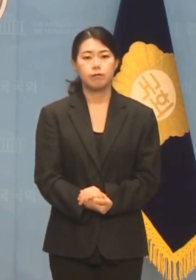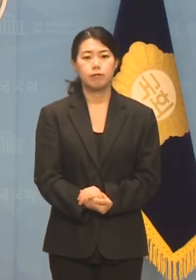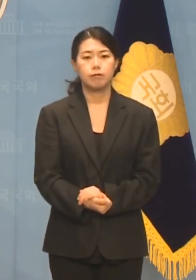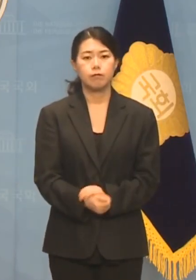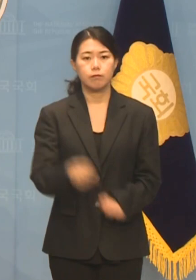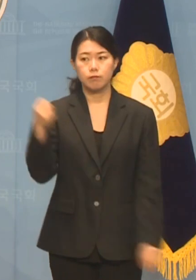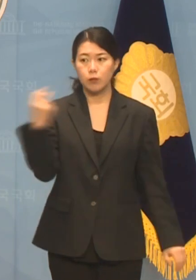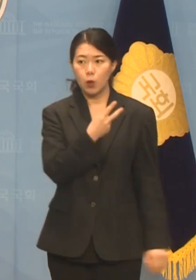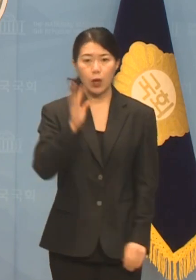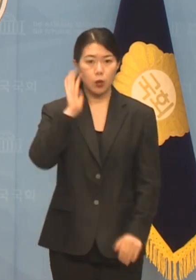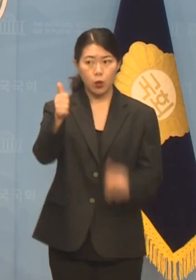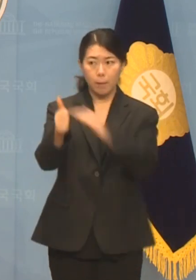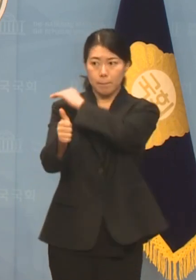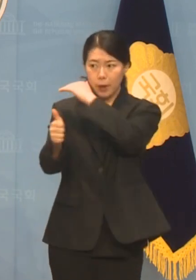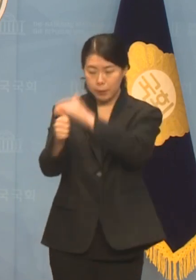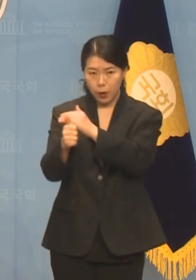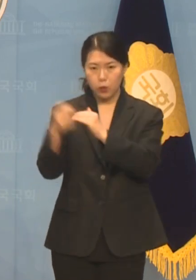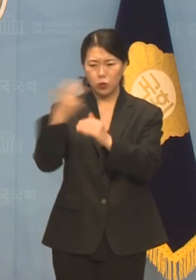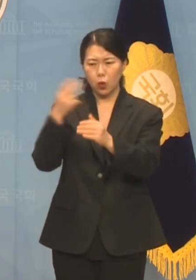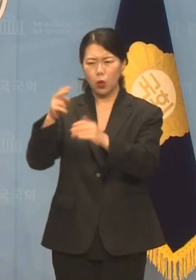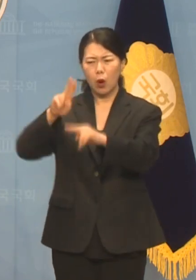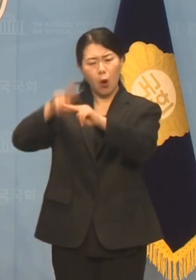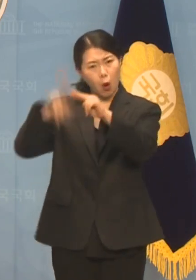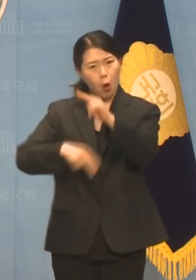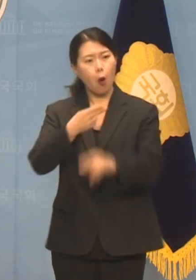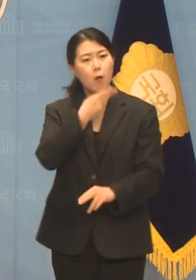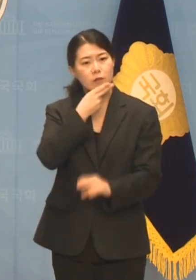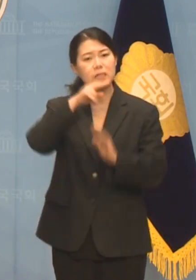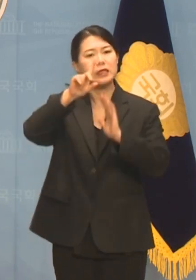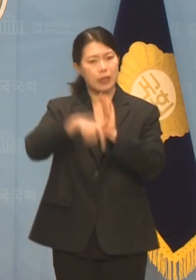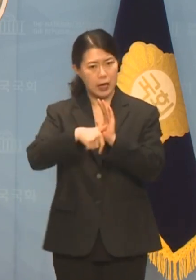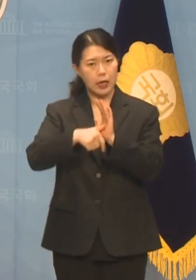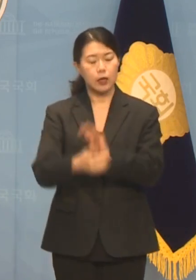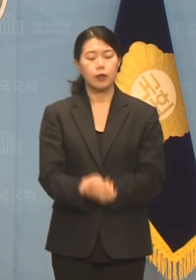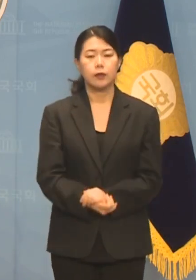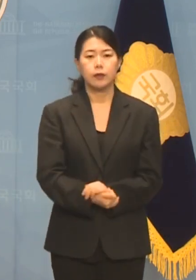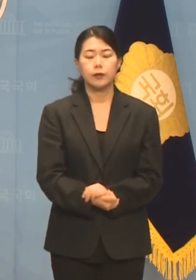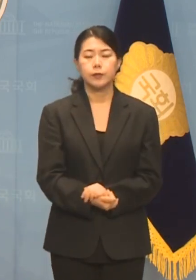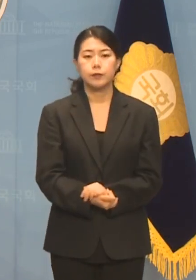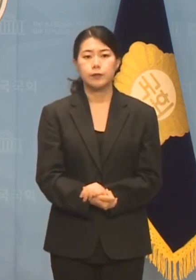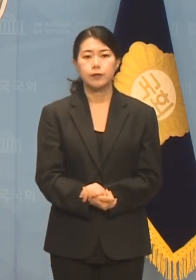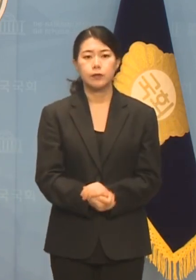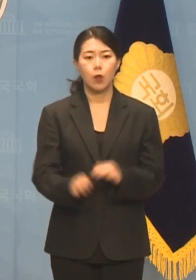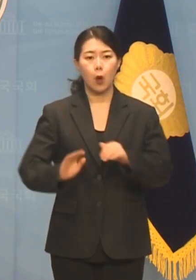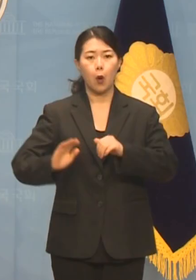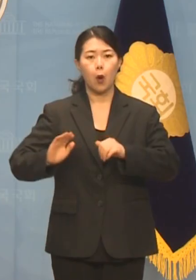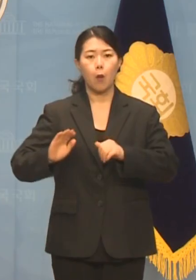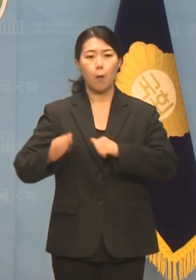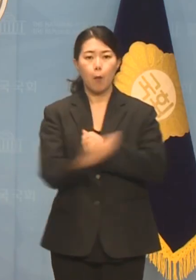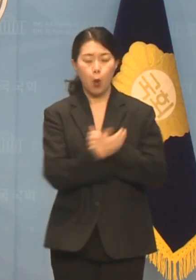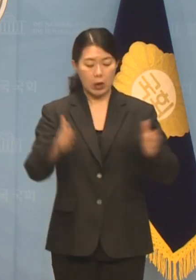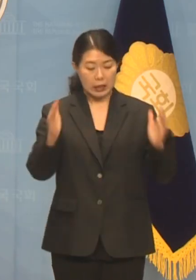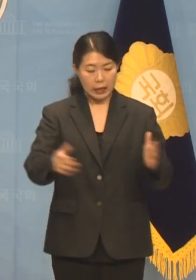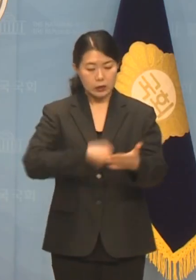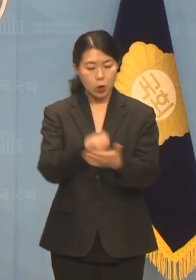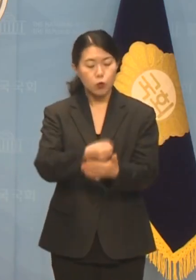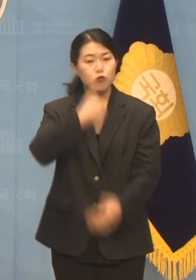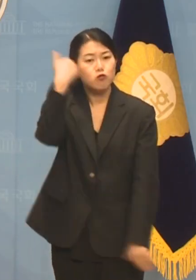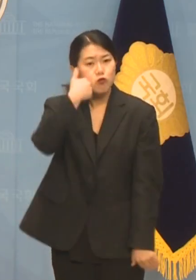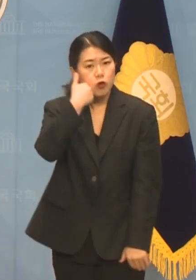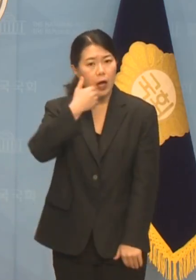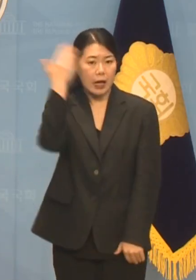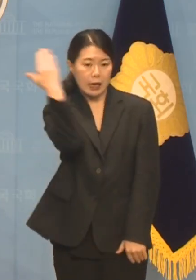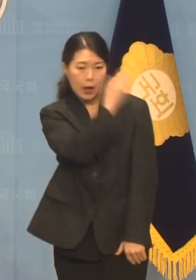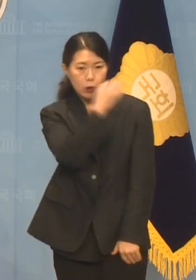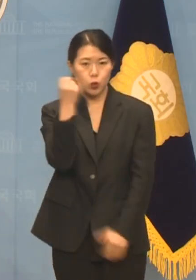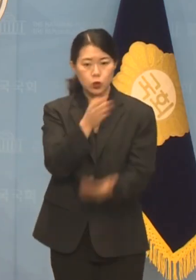또한 대통령의 파면을 포함한 거리라는 아주 예외적인 상황에서 보호기간 지정권자를 객관적이고